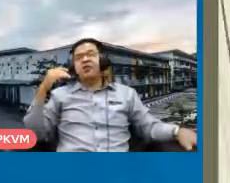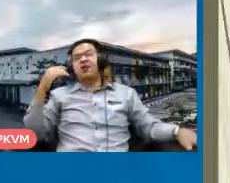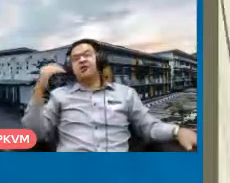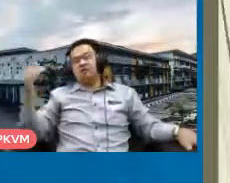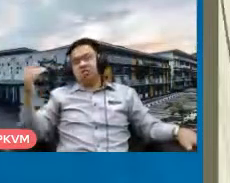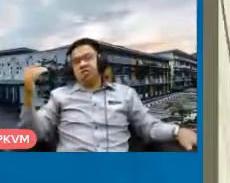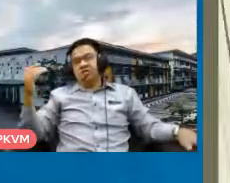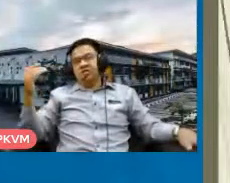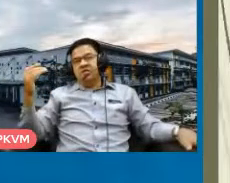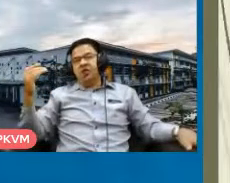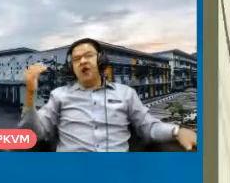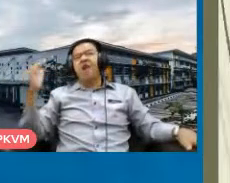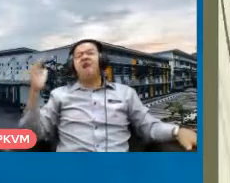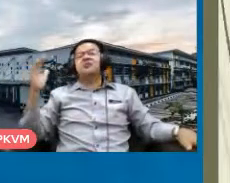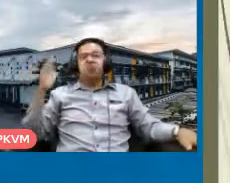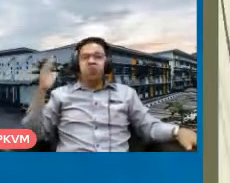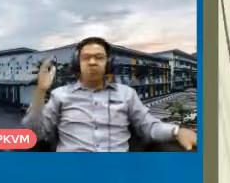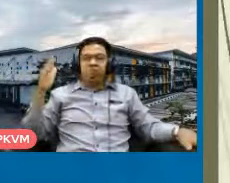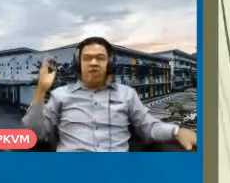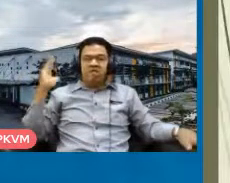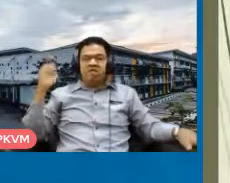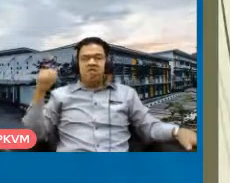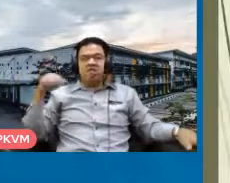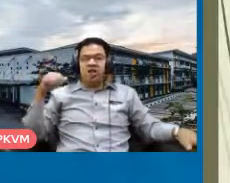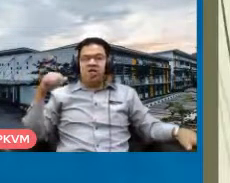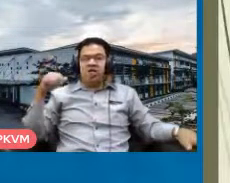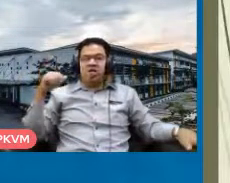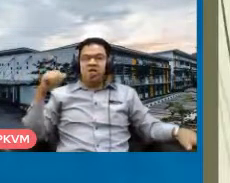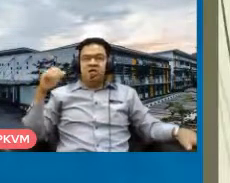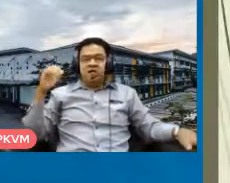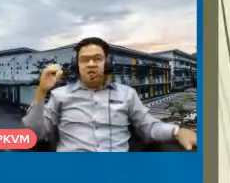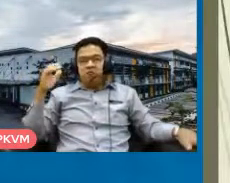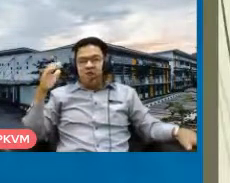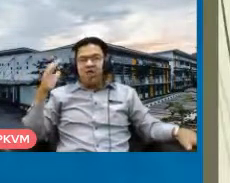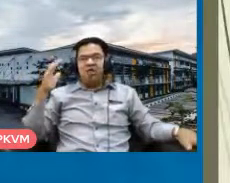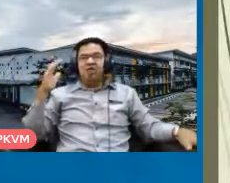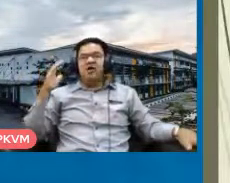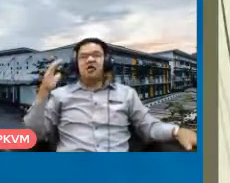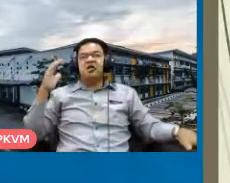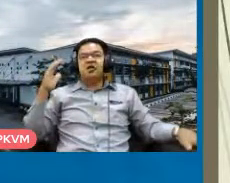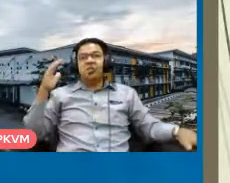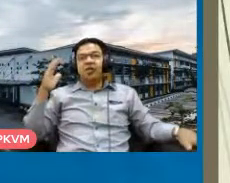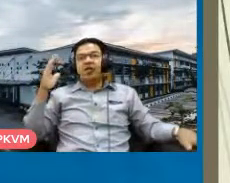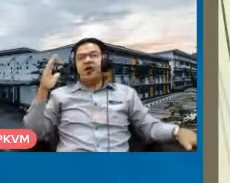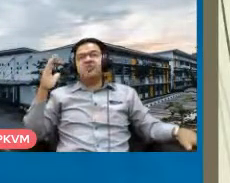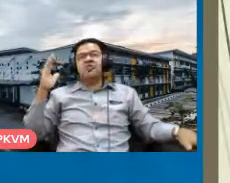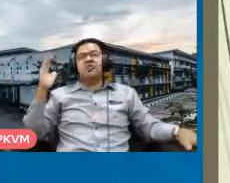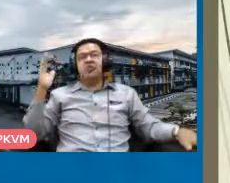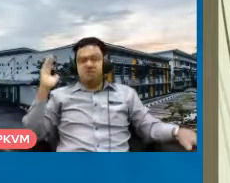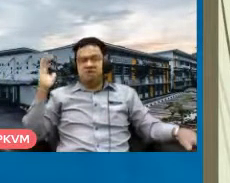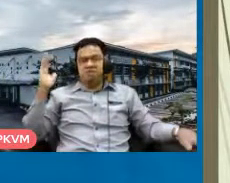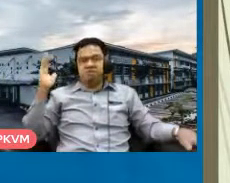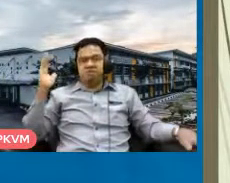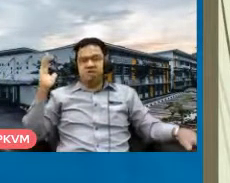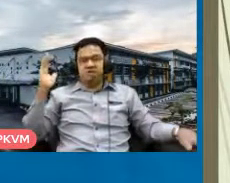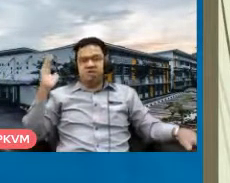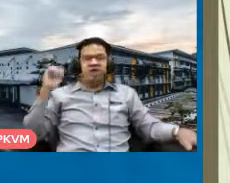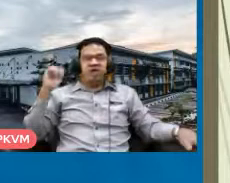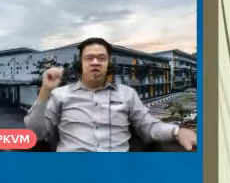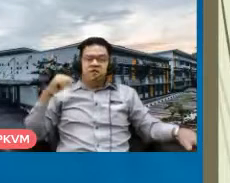daerah ke peringkat Negeri ataupun paling tinggi sekali kamu wakil negara ke peringkat antarabangsa